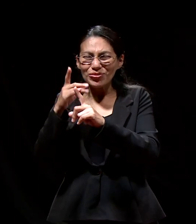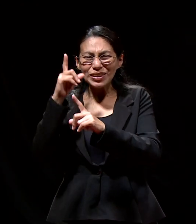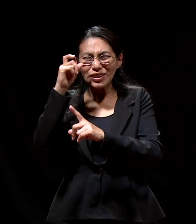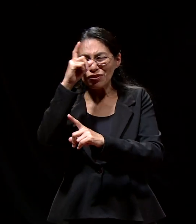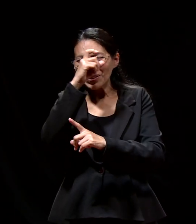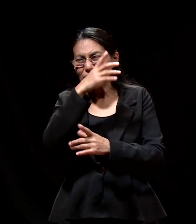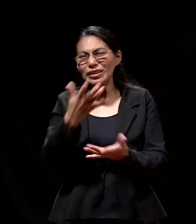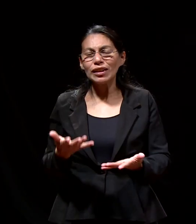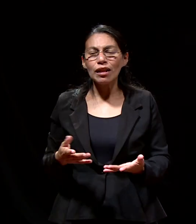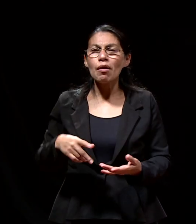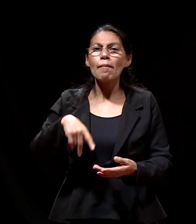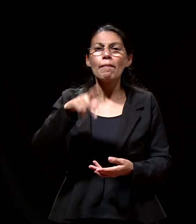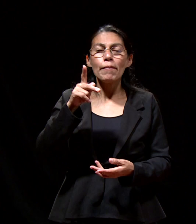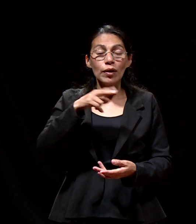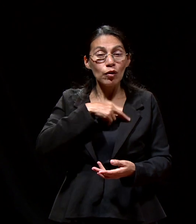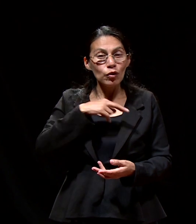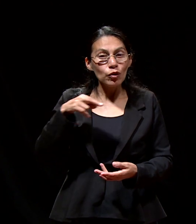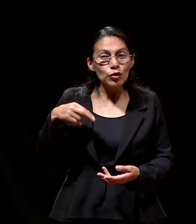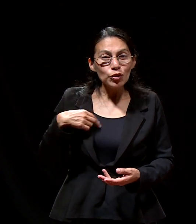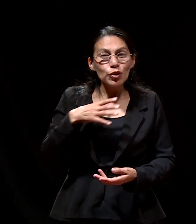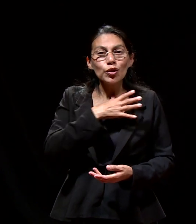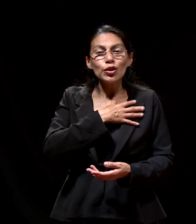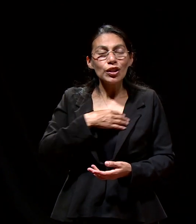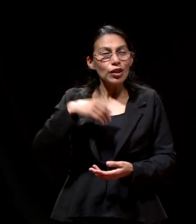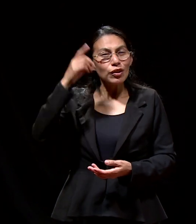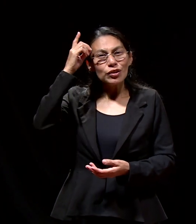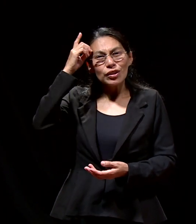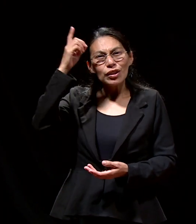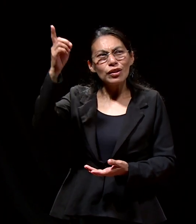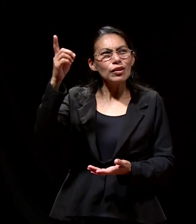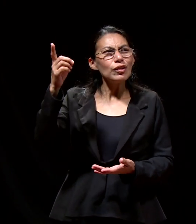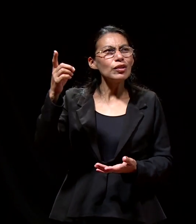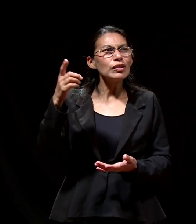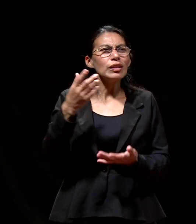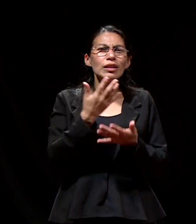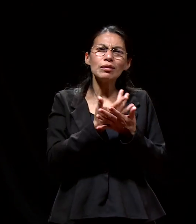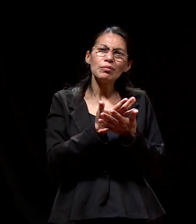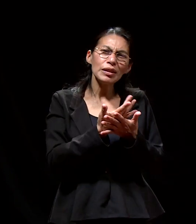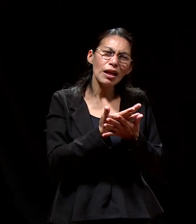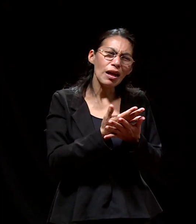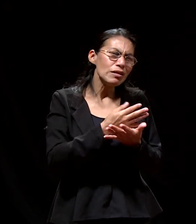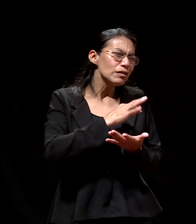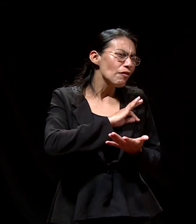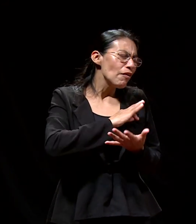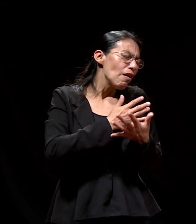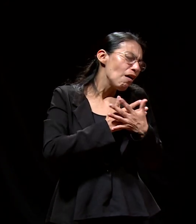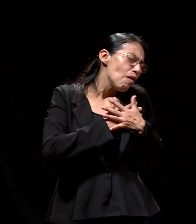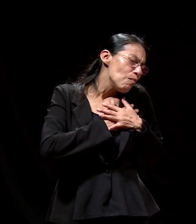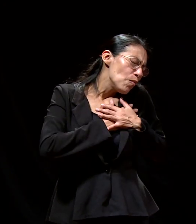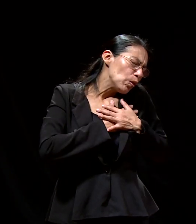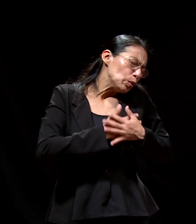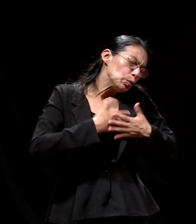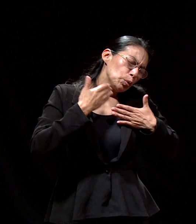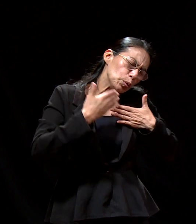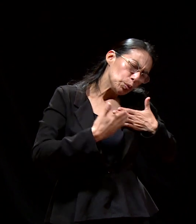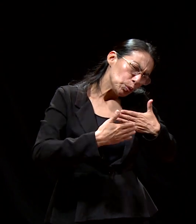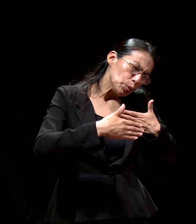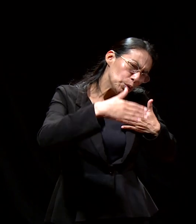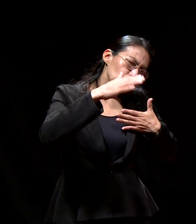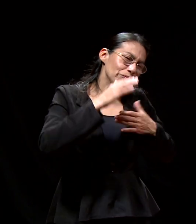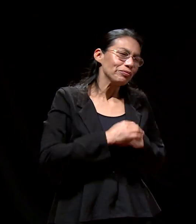somos hijos de Dios y brilla la esperanza la fe y el amor cuéntanos alguna anécdota